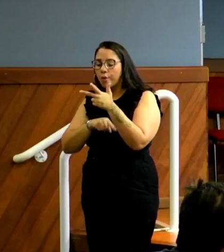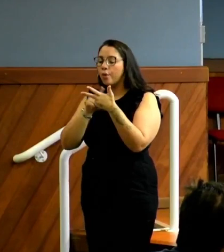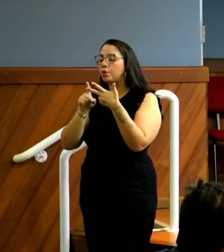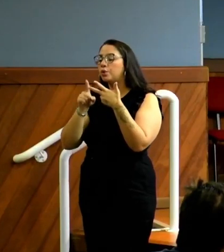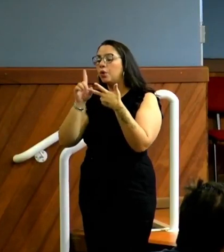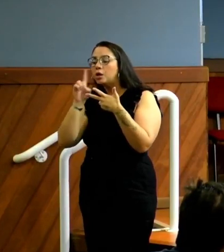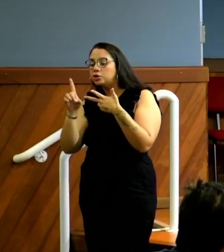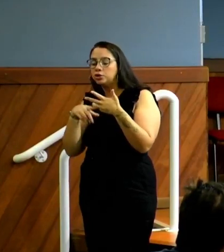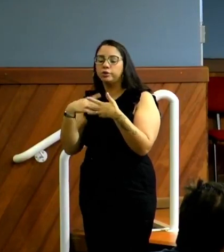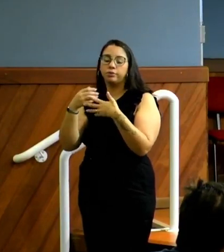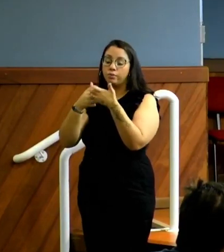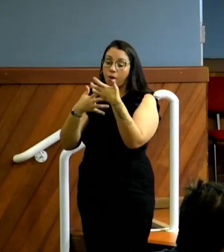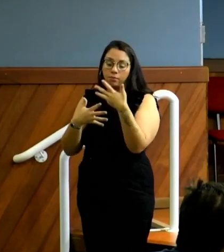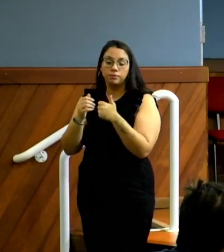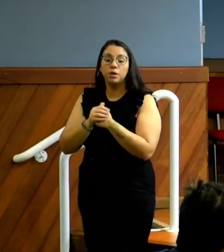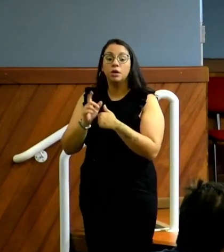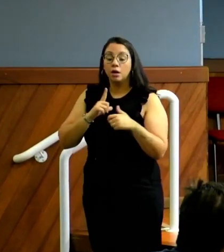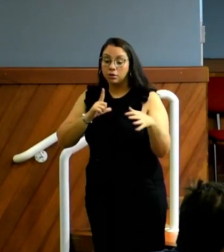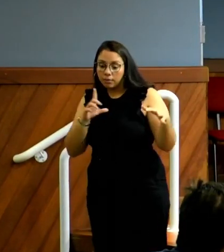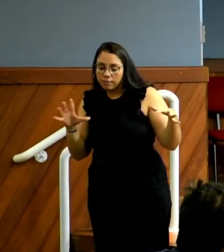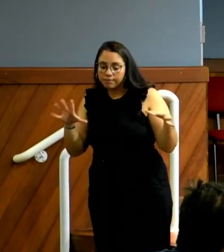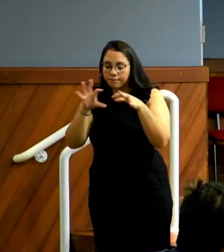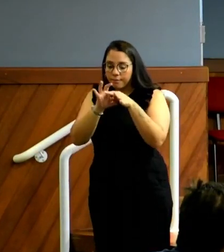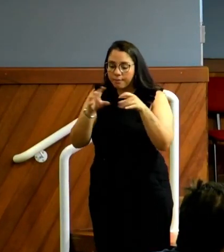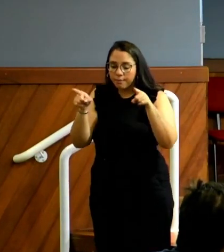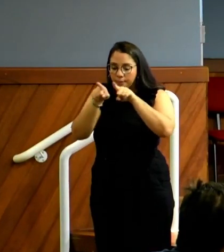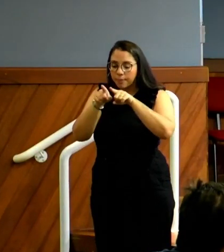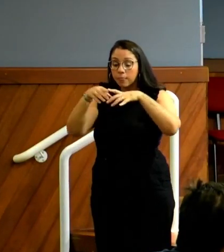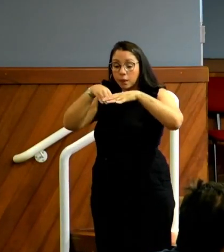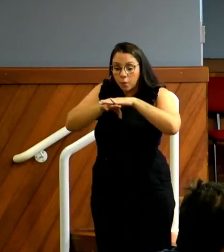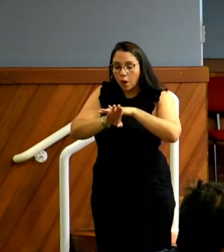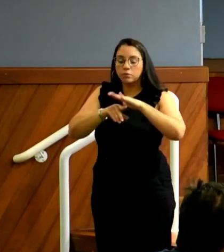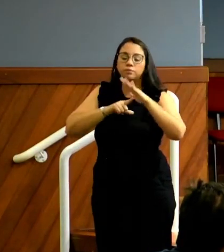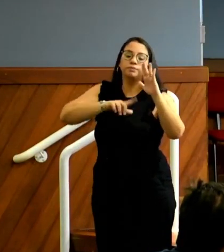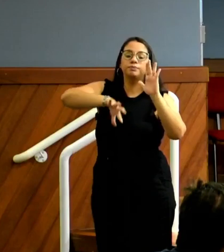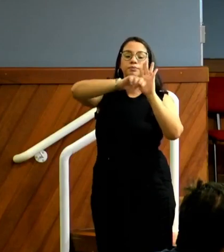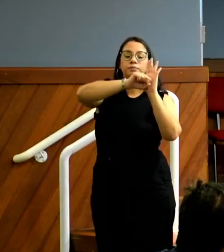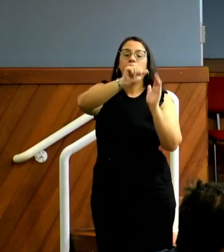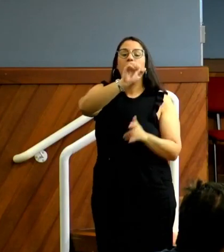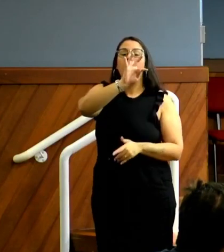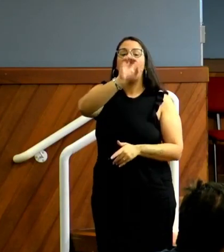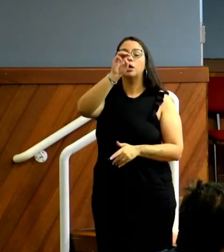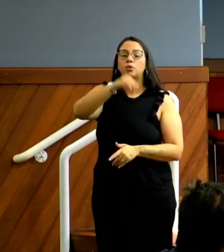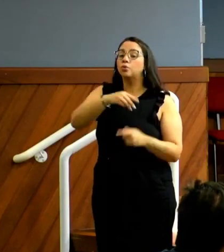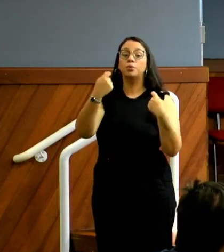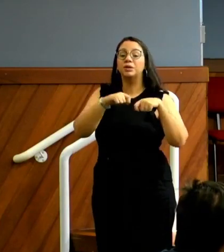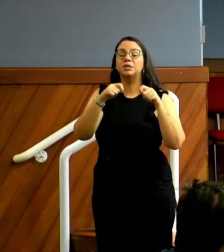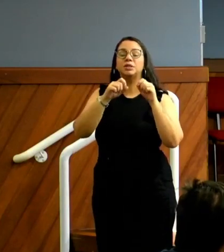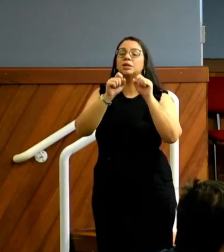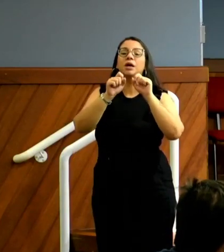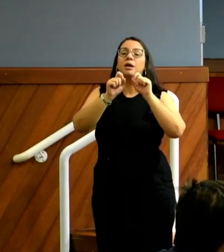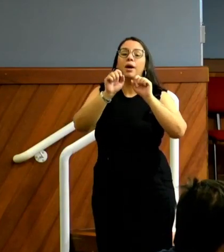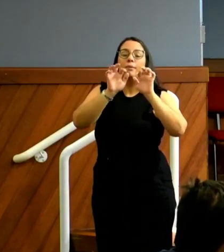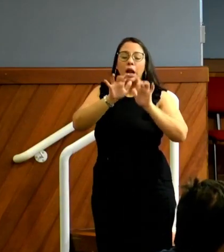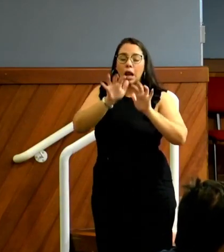Aí o que acontece? Quando ele soma e ele guarda com tudo isso, ele espelha isso lá no Atom. Eu não preciso preencher mais nada. Ele dá acesso